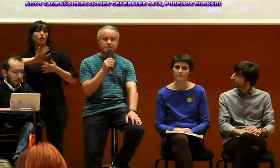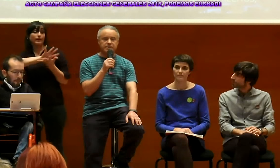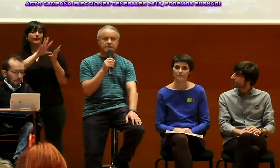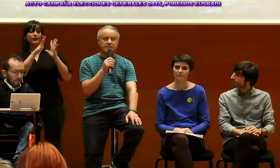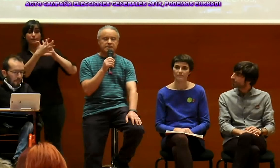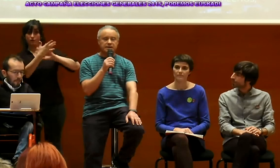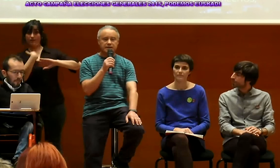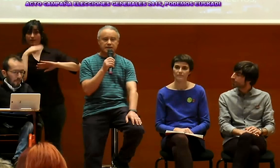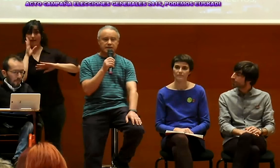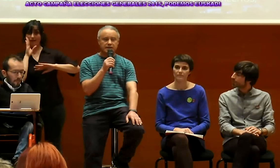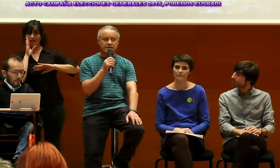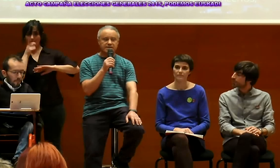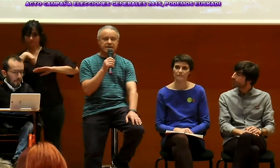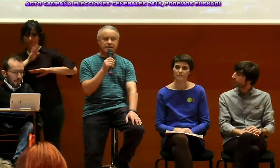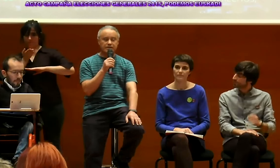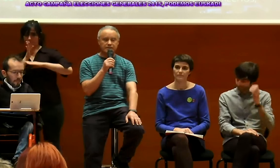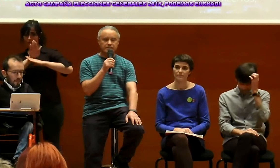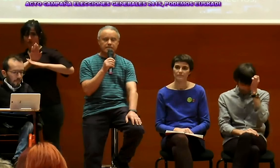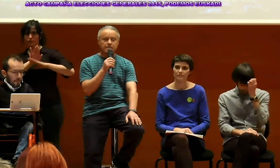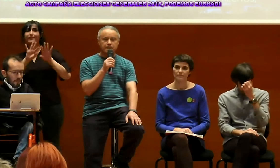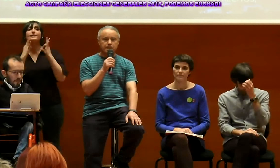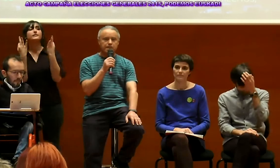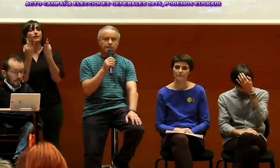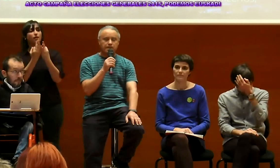Podemos, el Senado